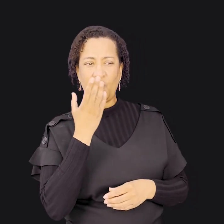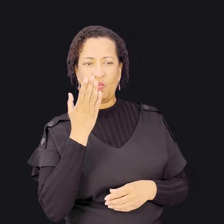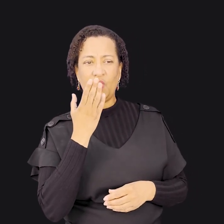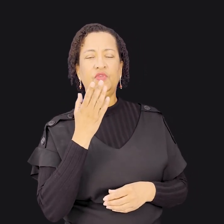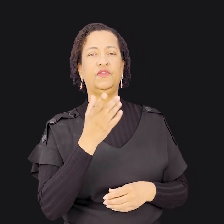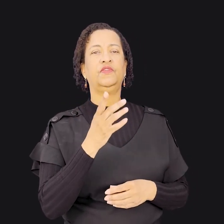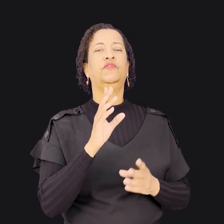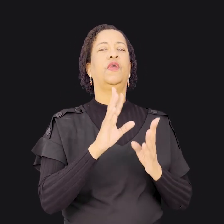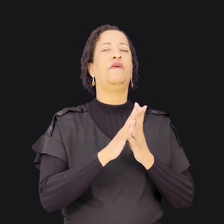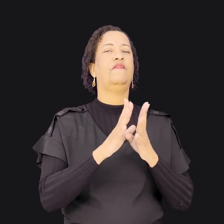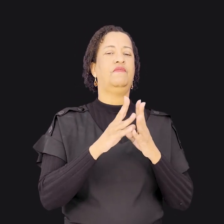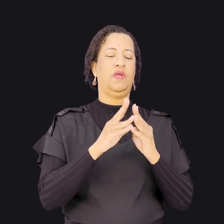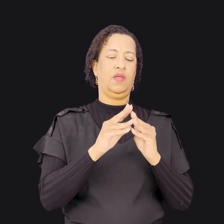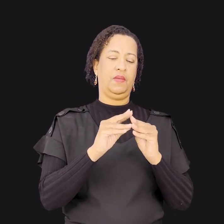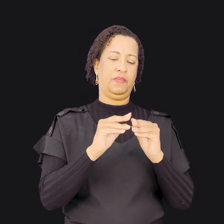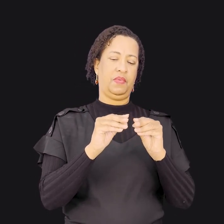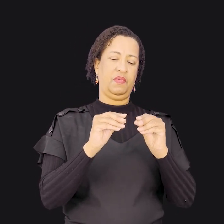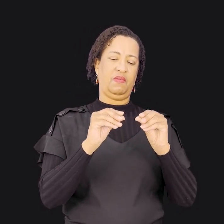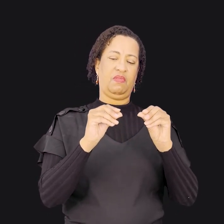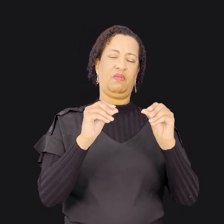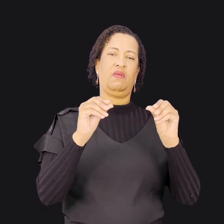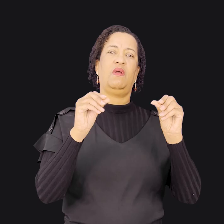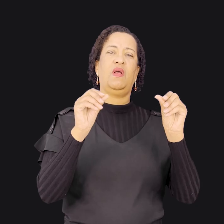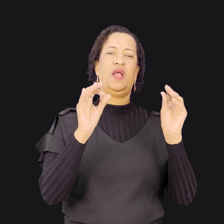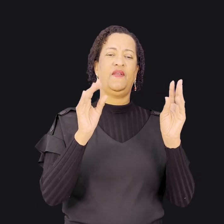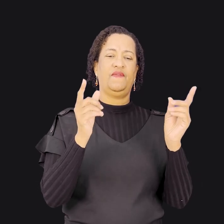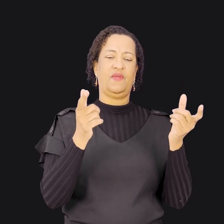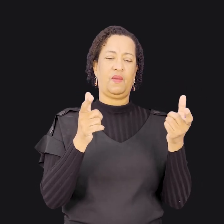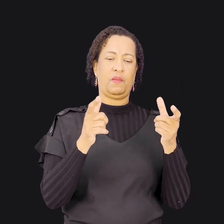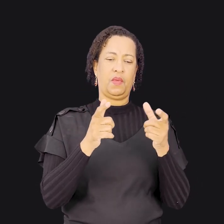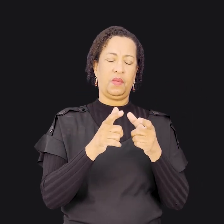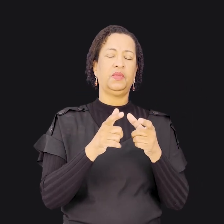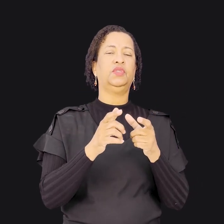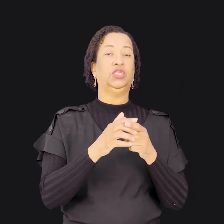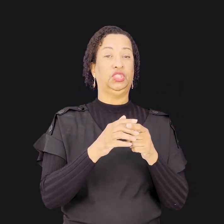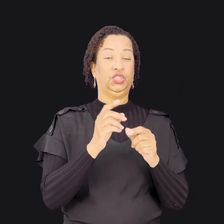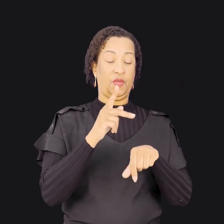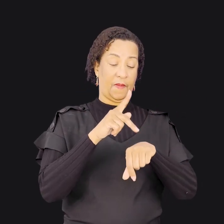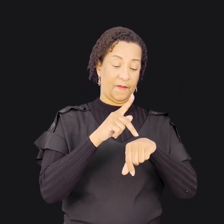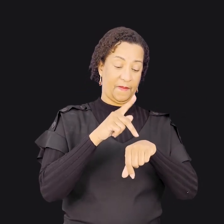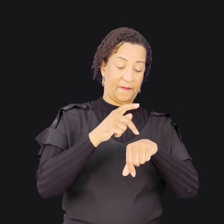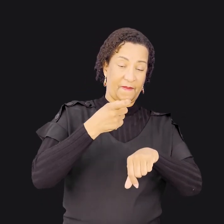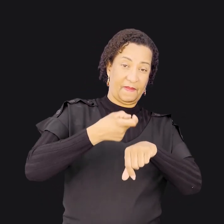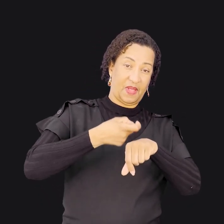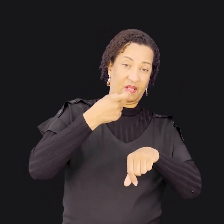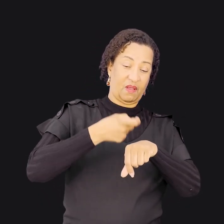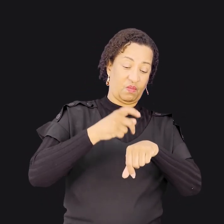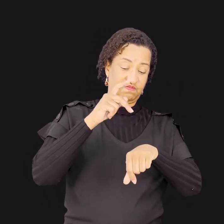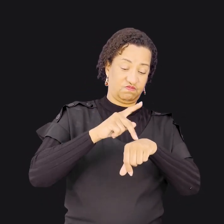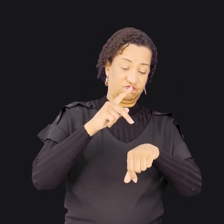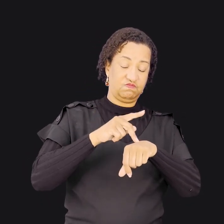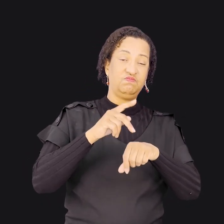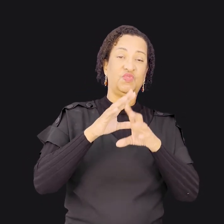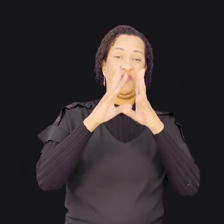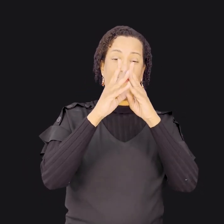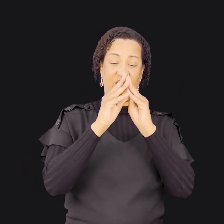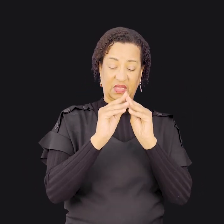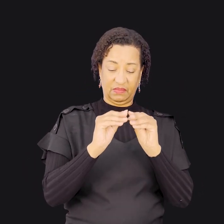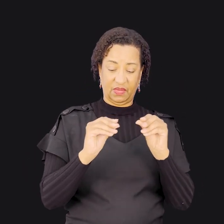em reação e se colidem uns contra os outros, reduzindo o enorme pedaço de concreto a fumaça. Foi isso que Pedro,